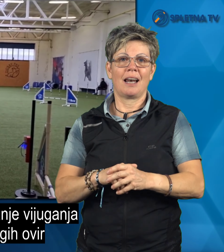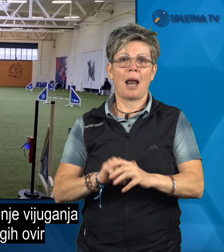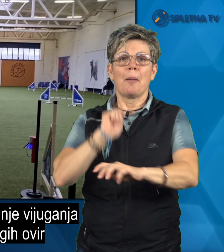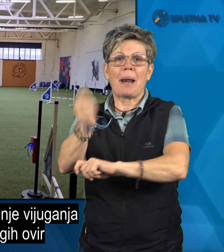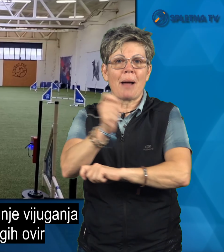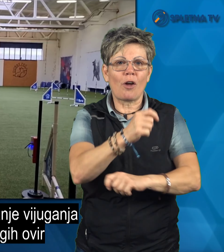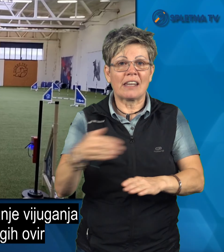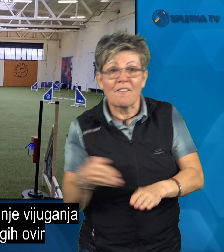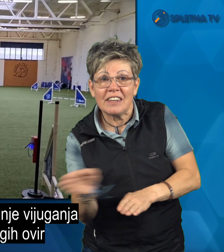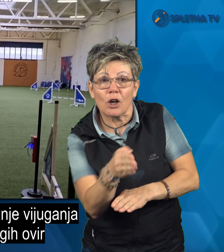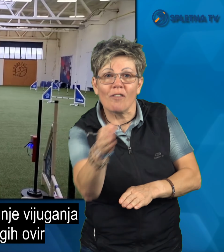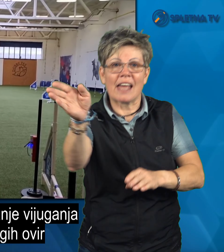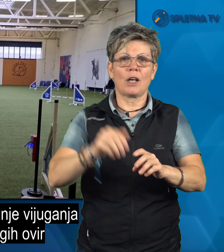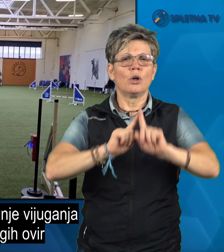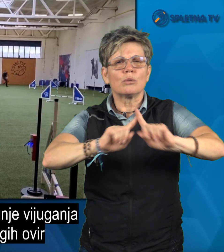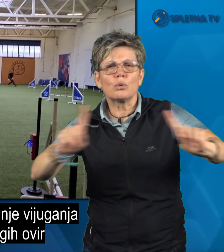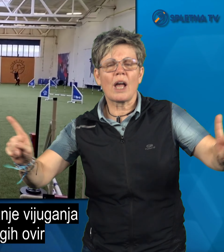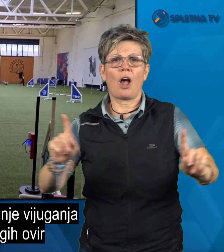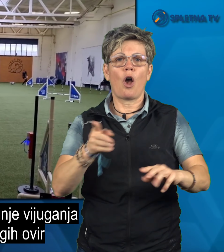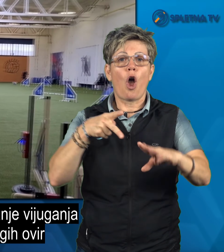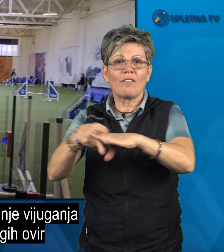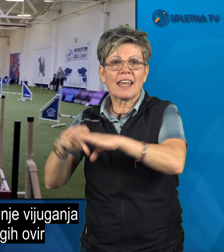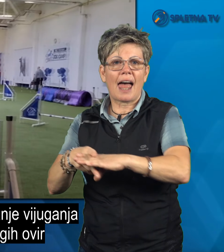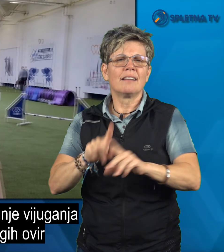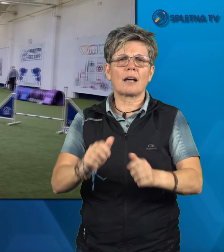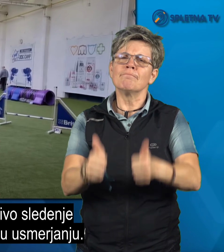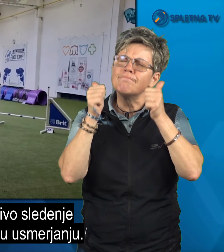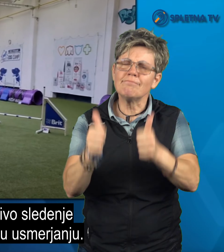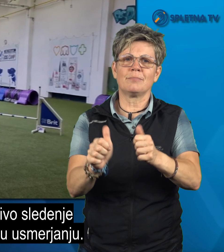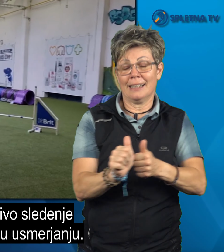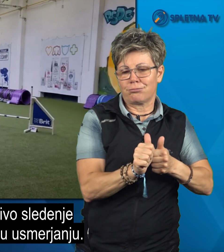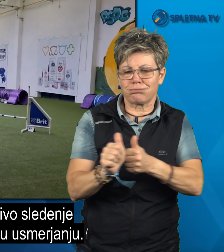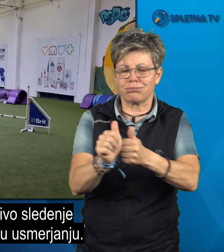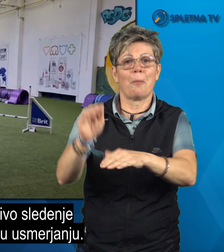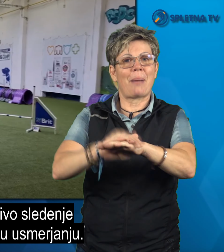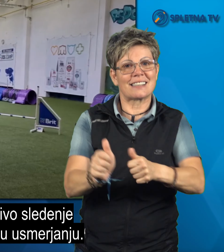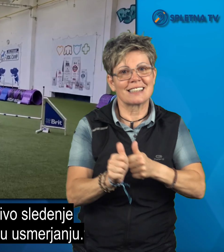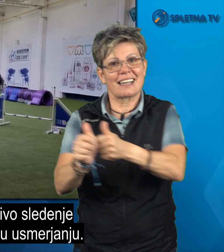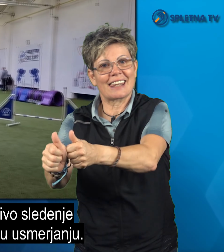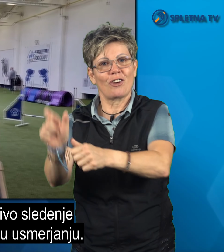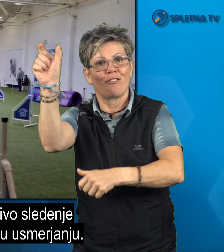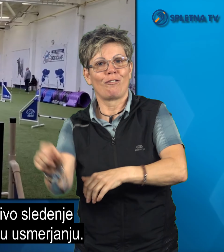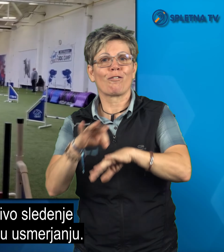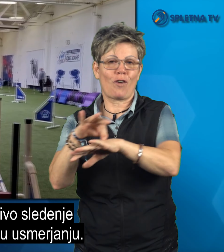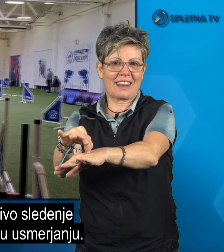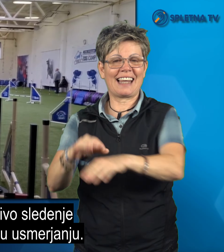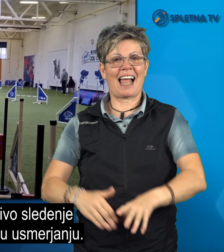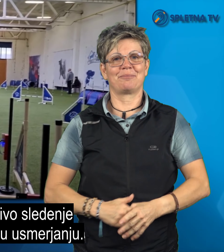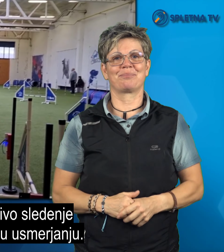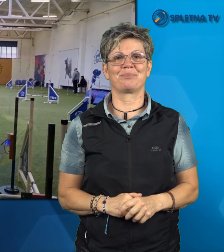premagovanje vijuganja in drugih ovir ter zanesljivo sledenje vodnikovemu usmerjanju.